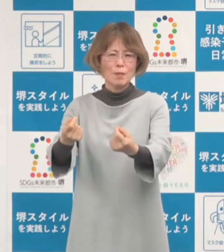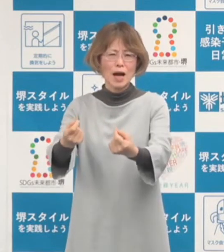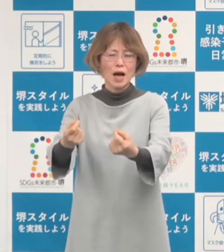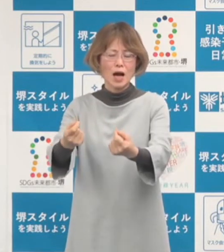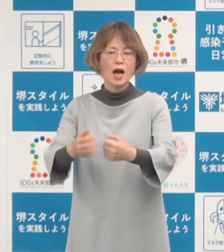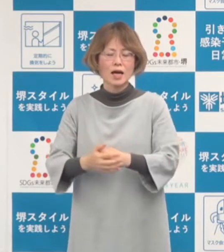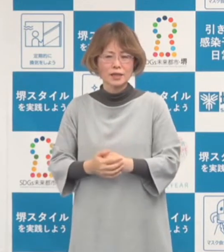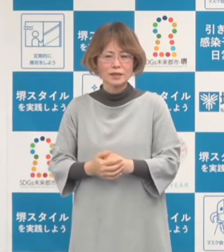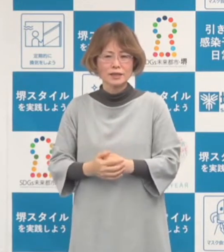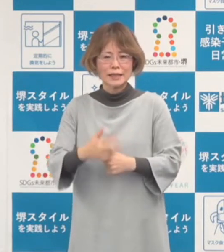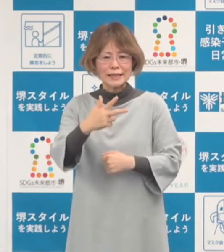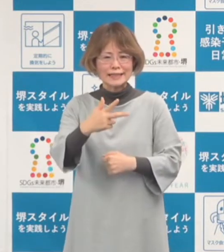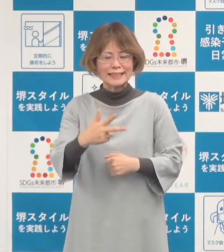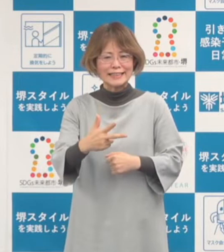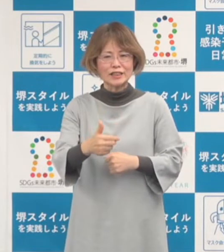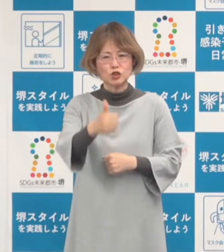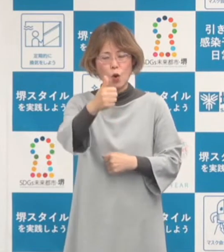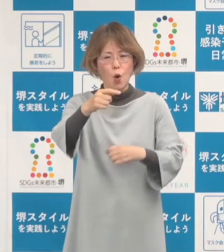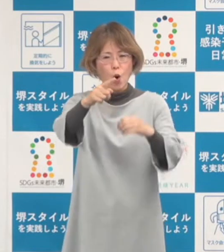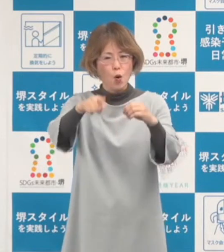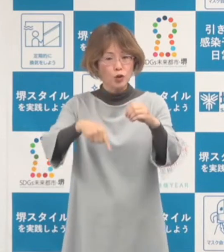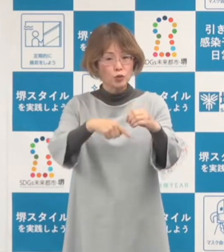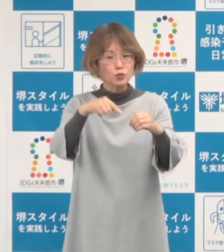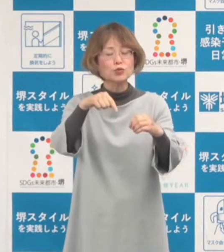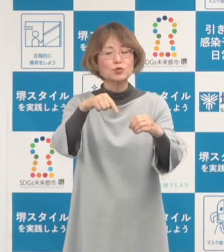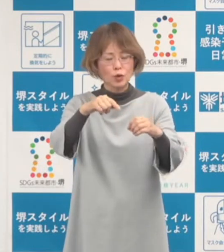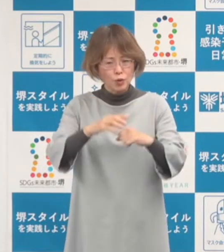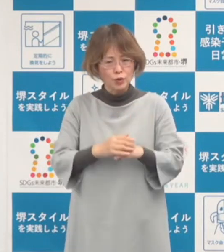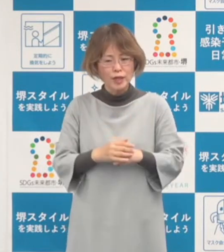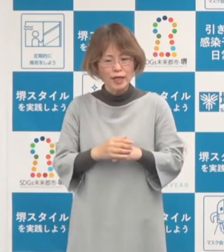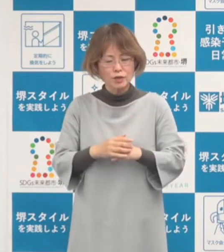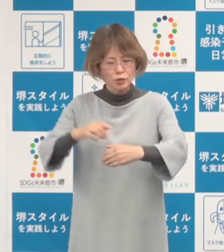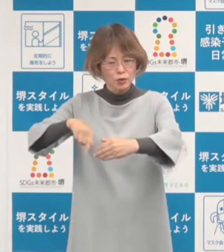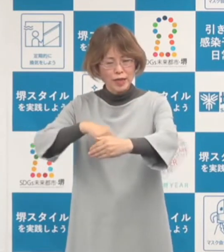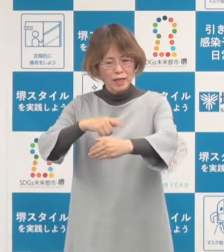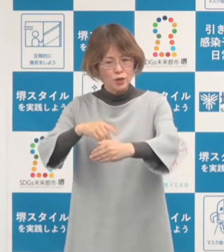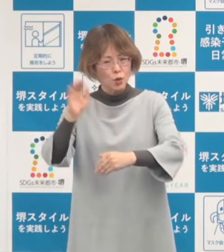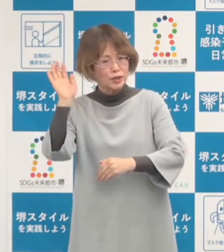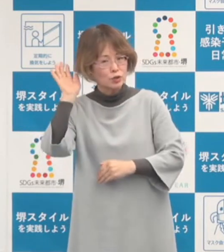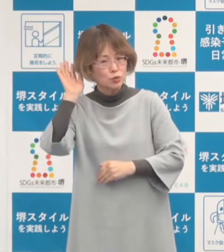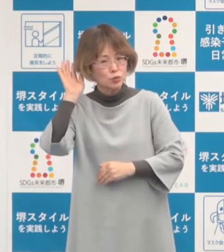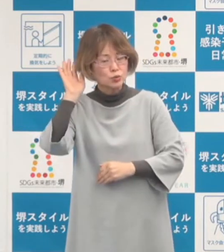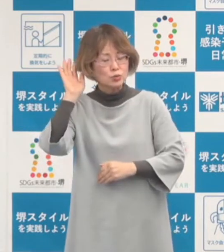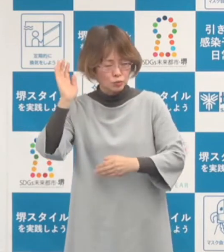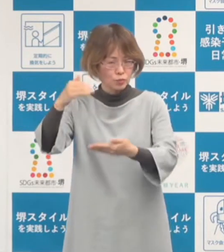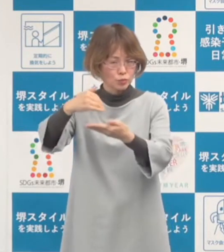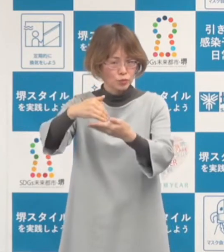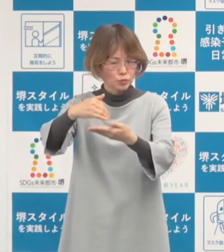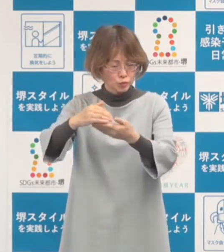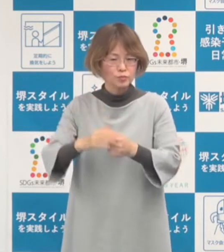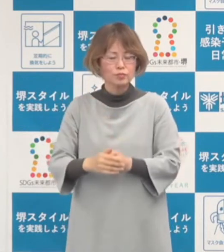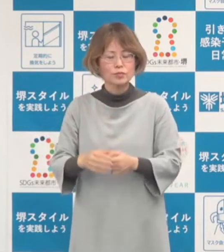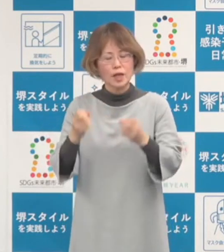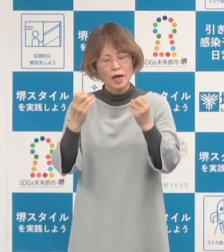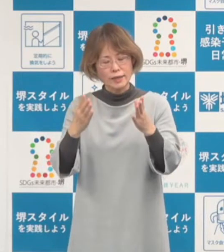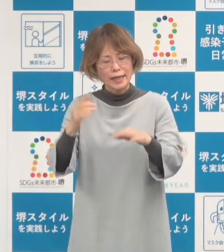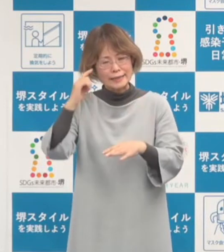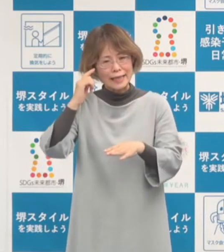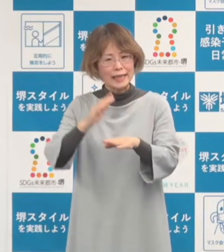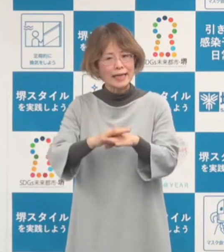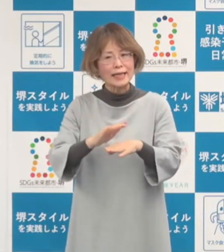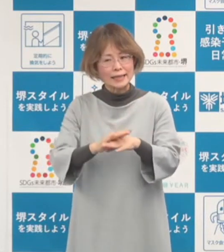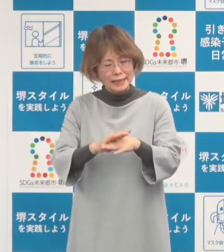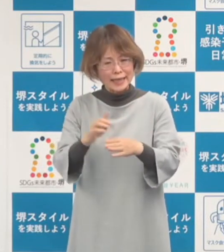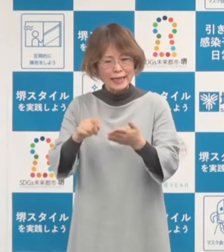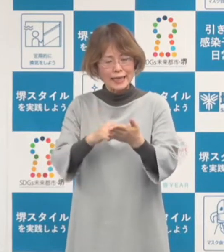市長部局で一旦その内容をお聞きをしてですね、そして新しい視点で解決策を見出すこと